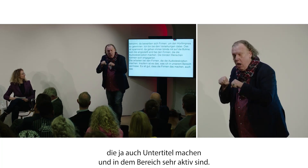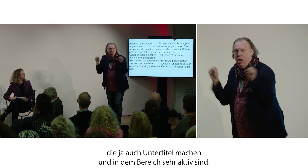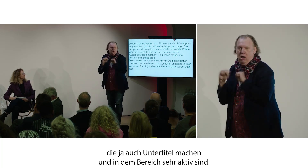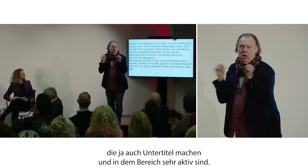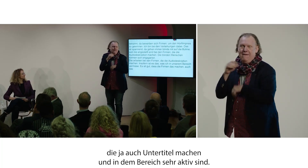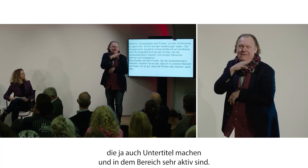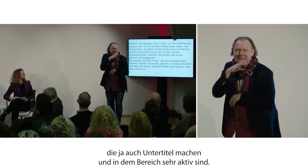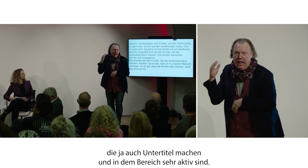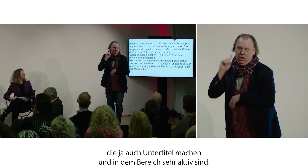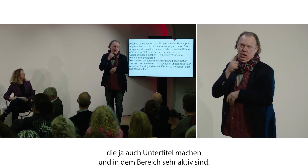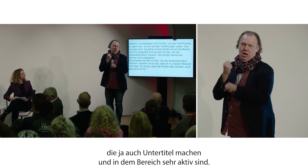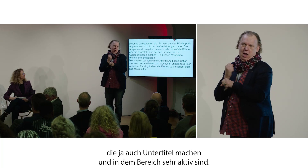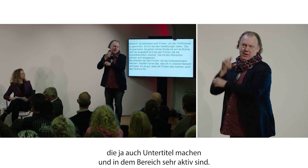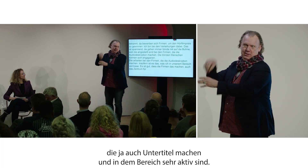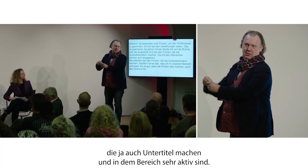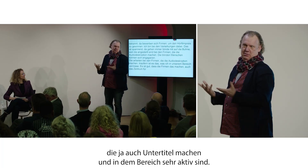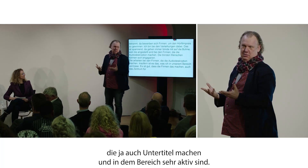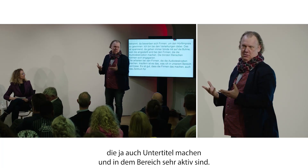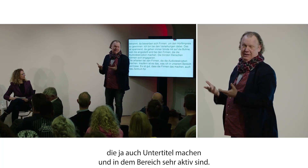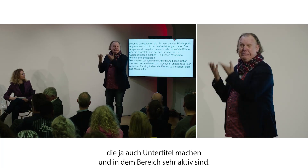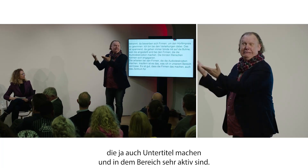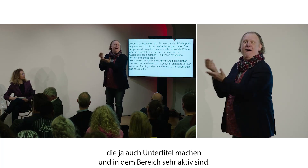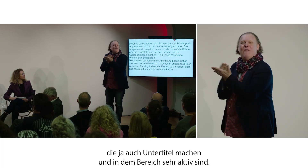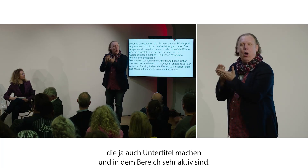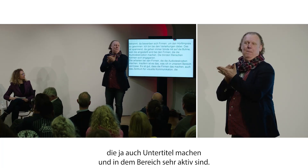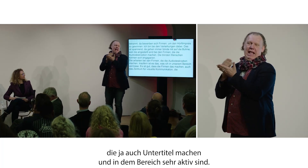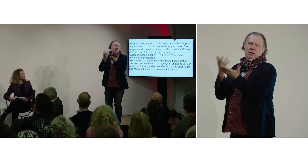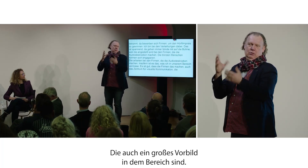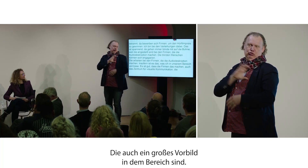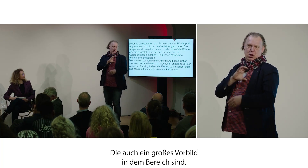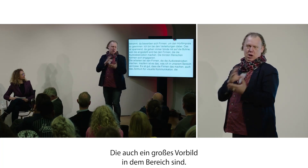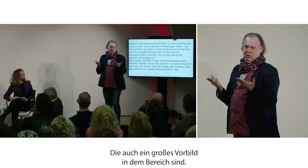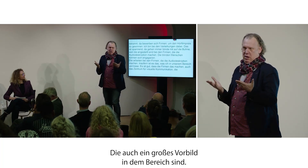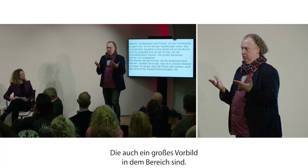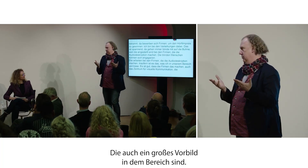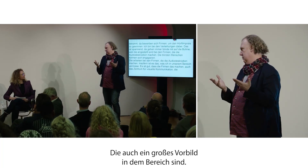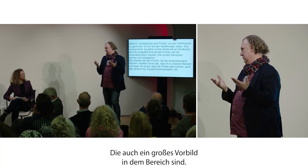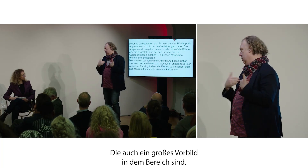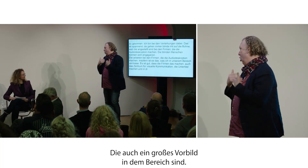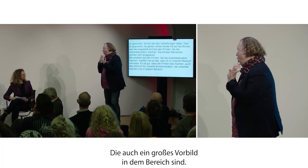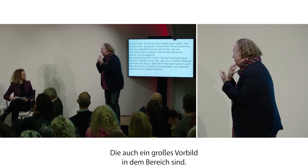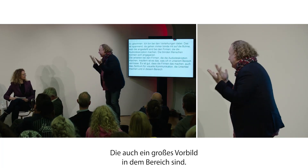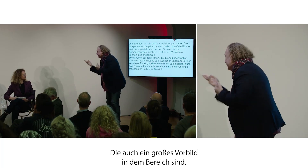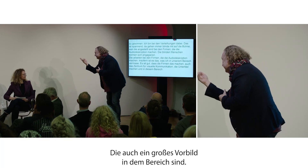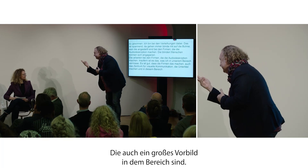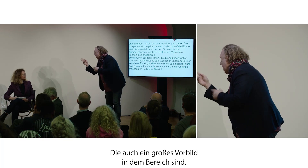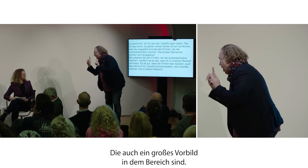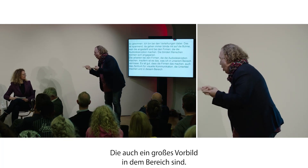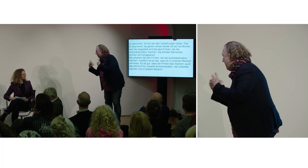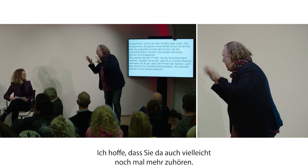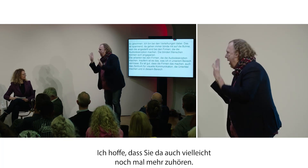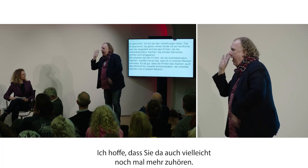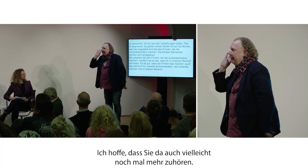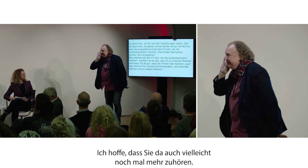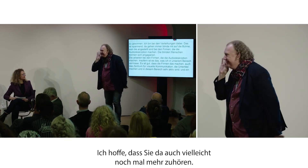Untertitel machen und die ja auch sozusagen in dem Bereich sehr aktiv sind. Und ich glaube, auch ein großes Vorbild in dem Bereich sind.